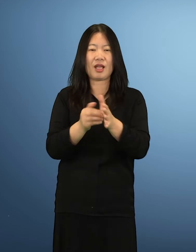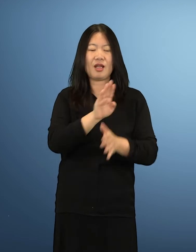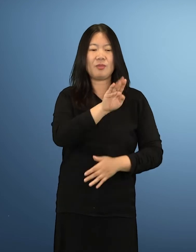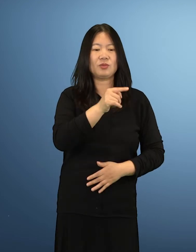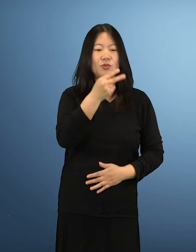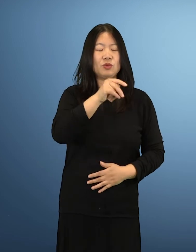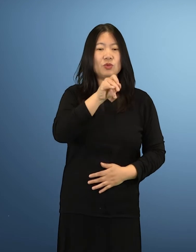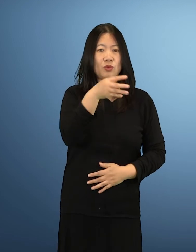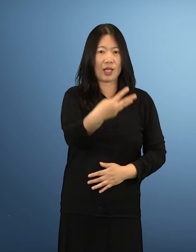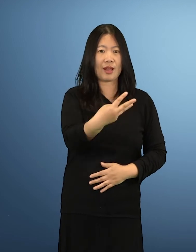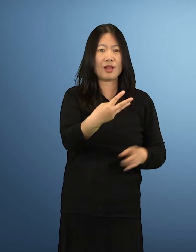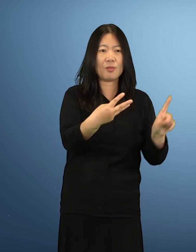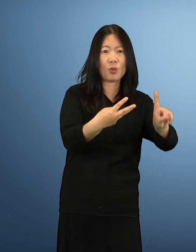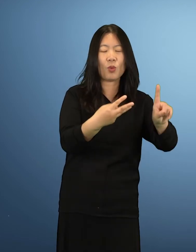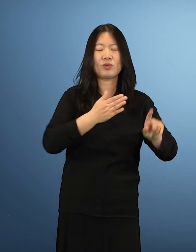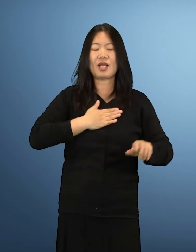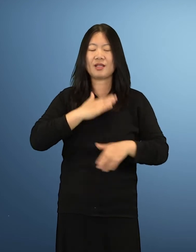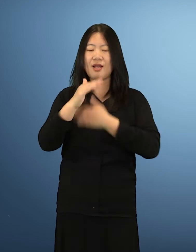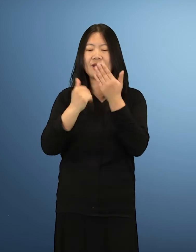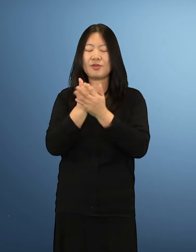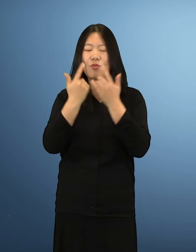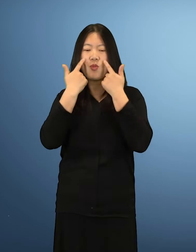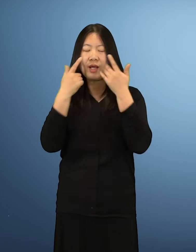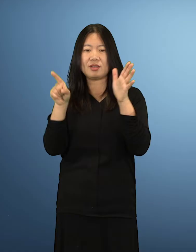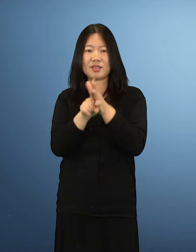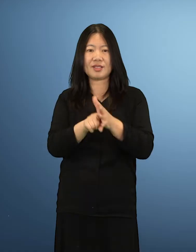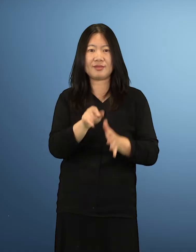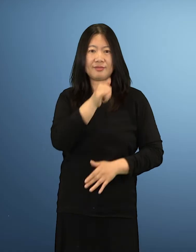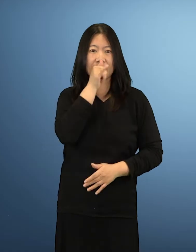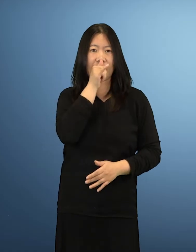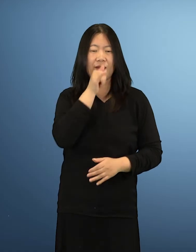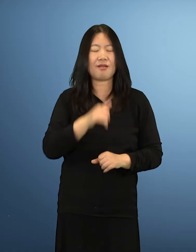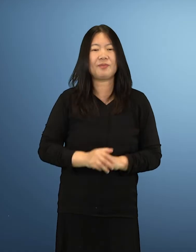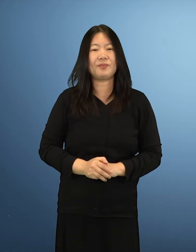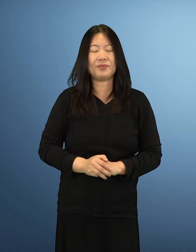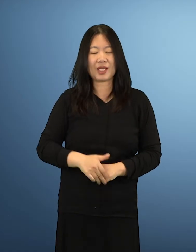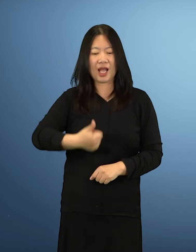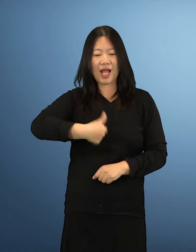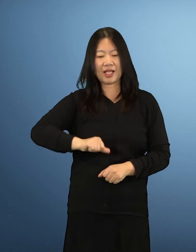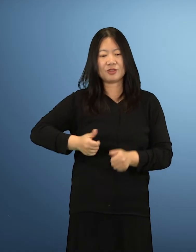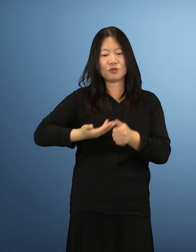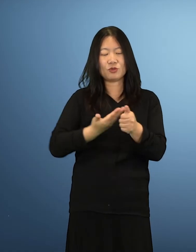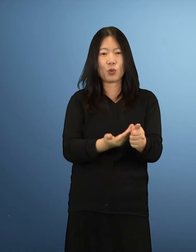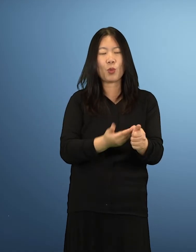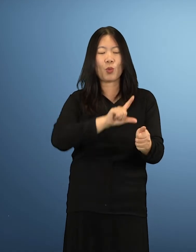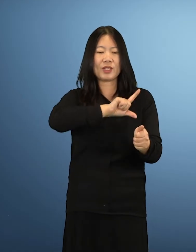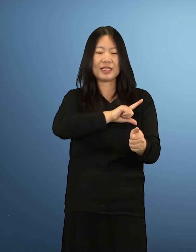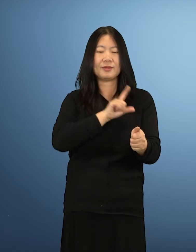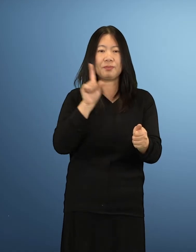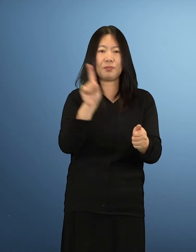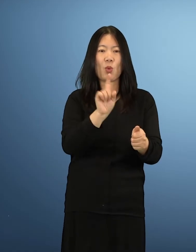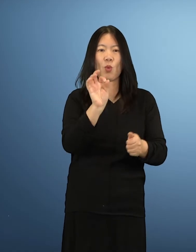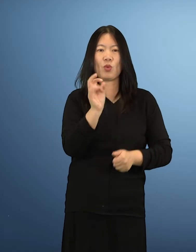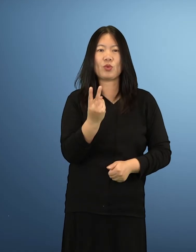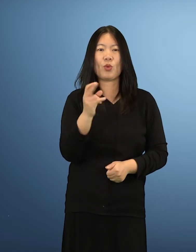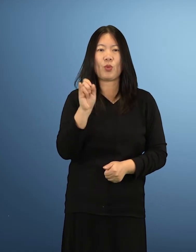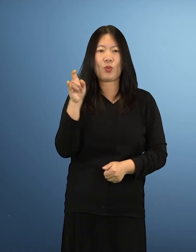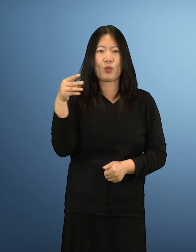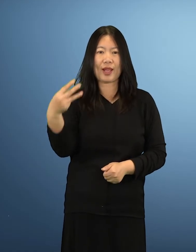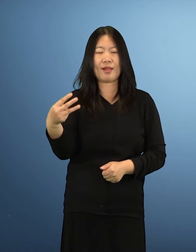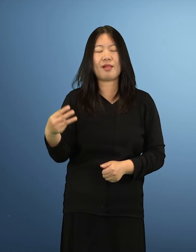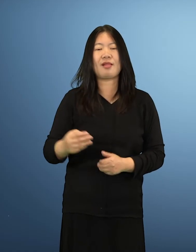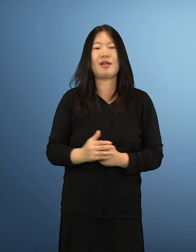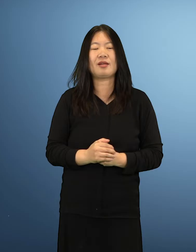부두엘, 하나님을 나는 확신하고 있다. 그리고 그에게 아들을 주셨는데 그 아들의 이름이 요엘이에요.